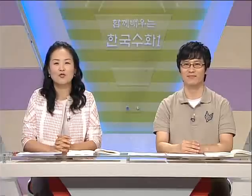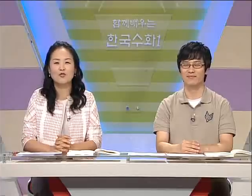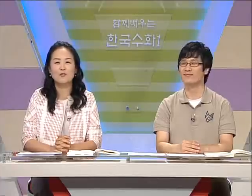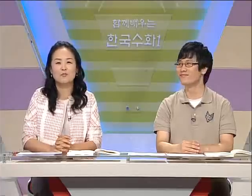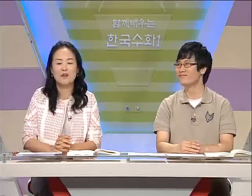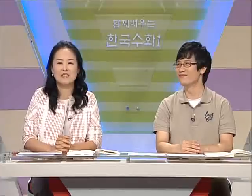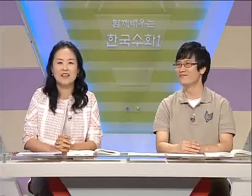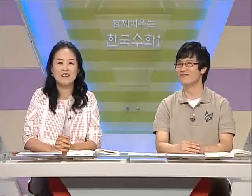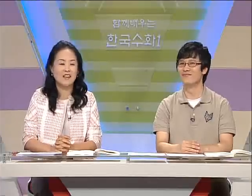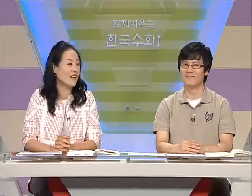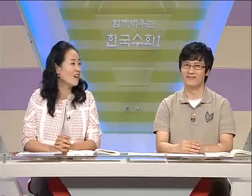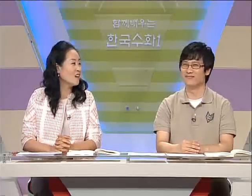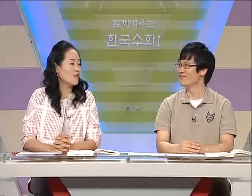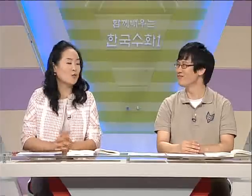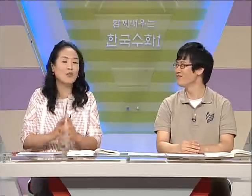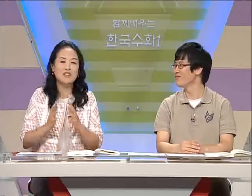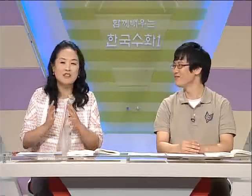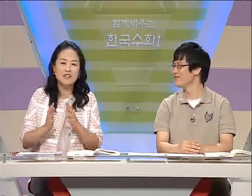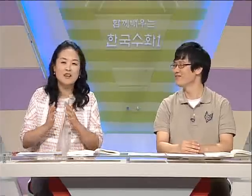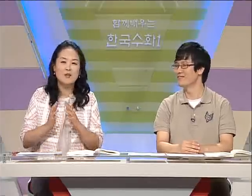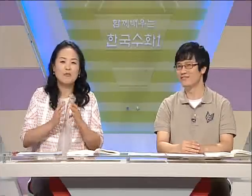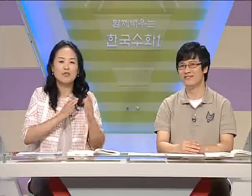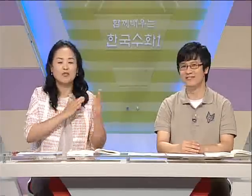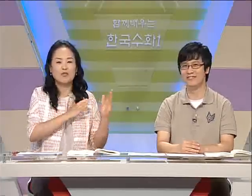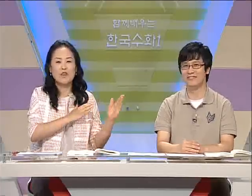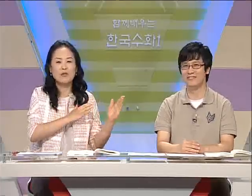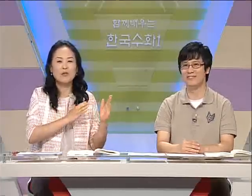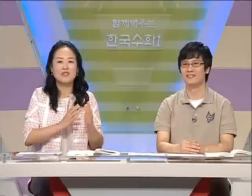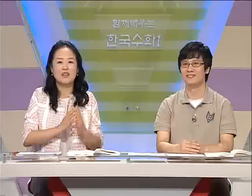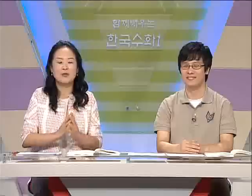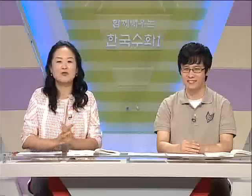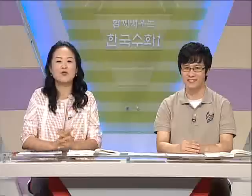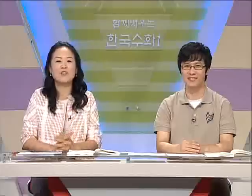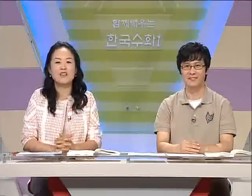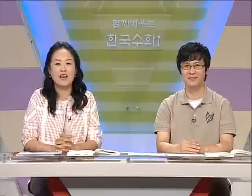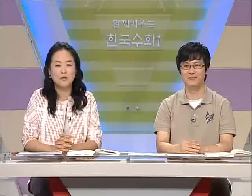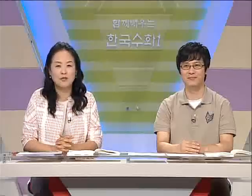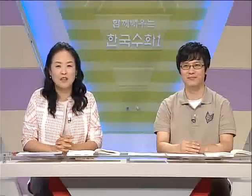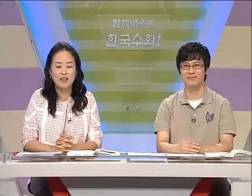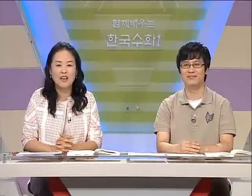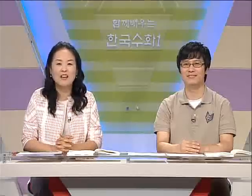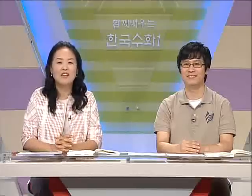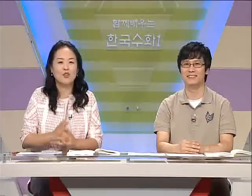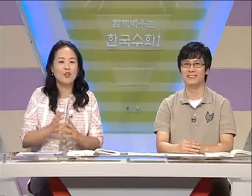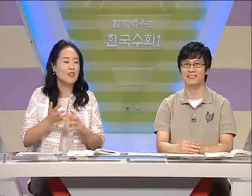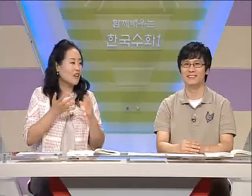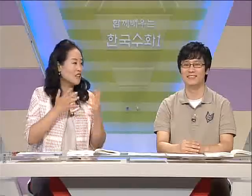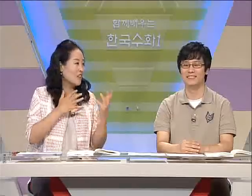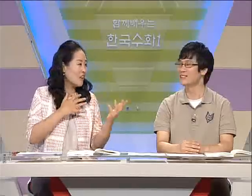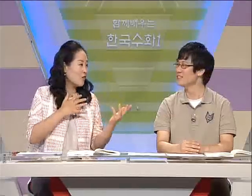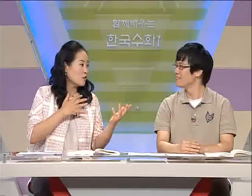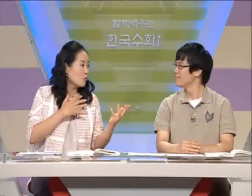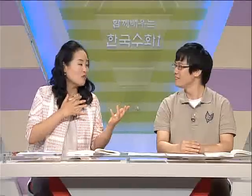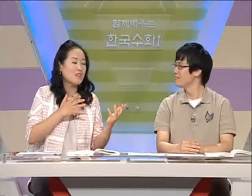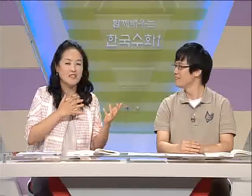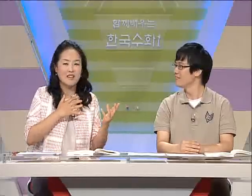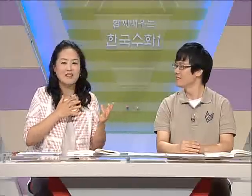궁금하실 텐데 저희 농인들은 수화통역사 또는 주위에 있는 가족들에게 전화를 대신 해달라고 해서 본인의 의사를